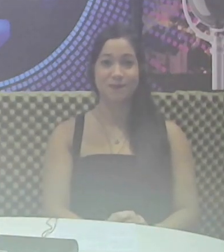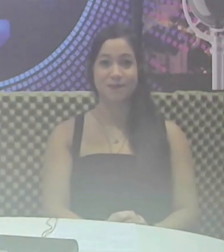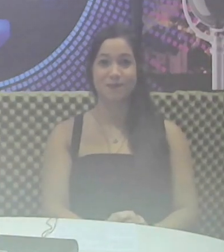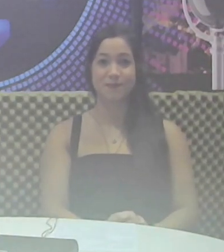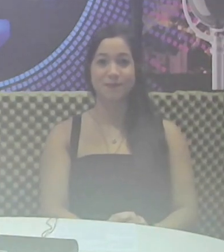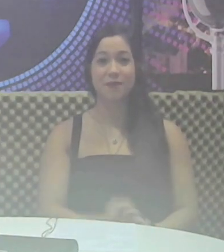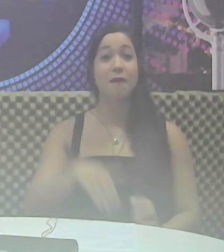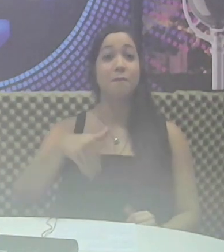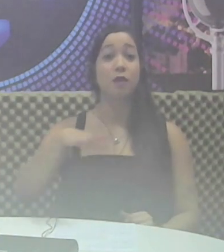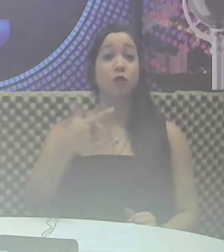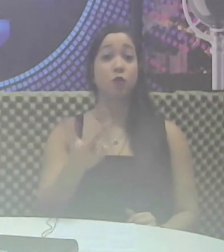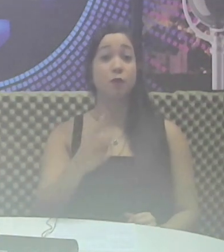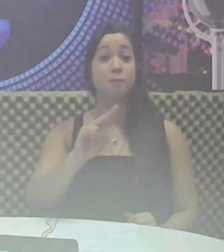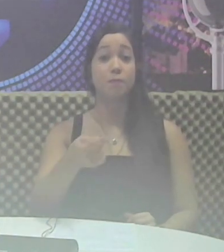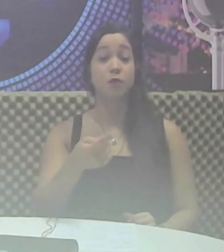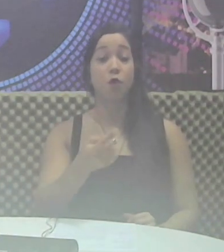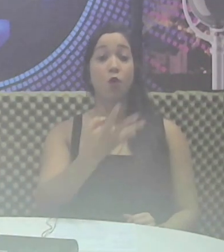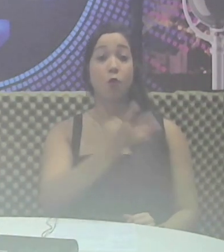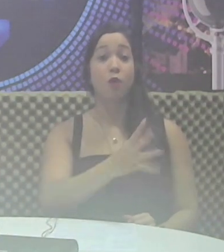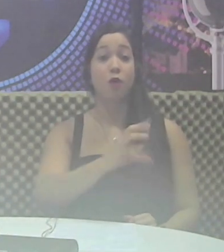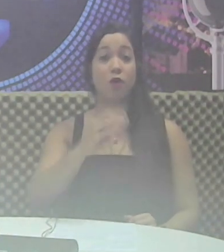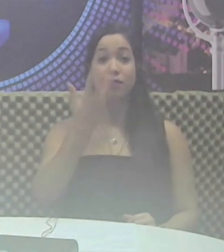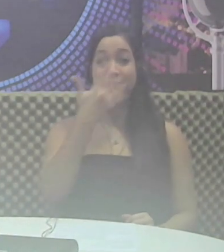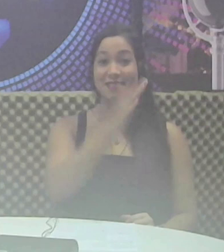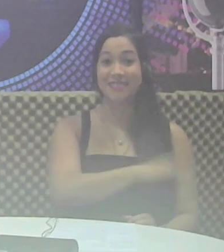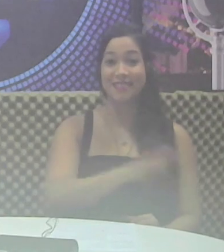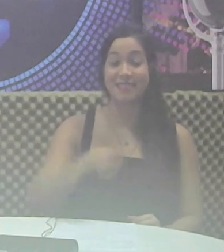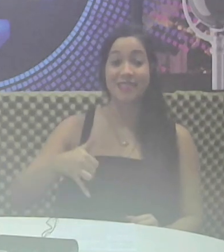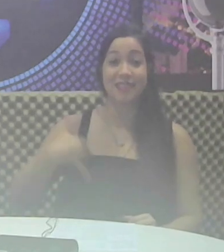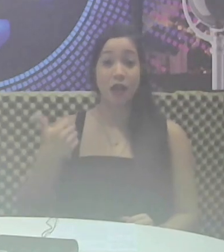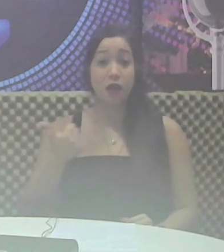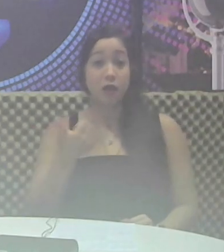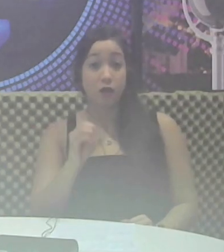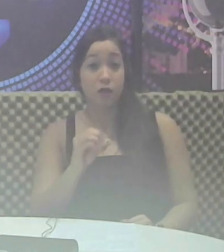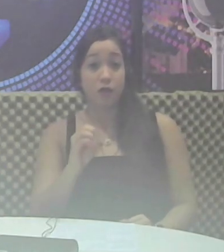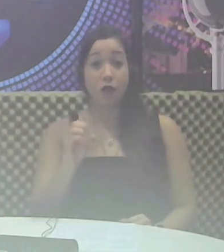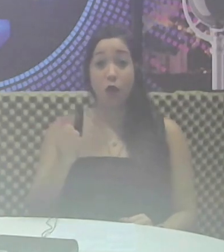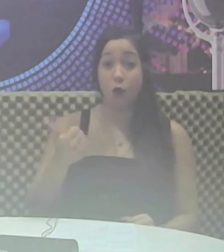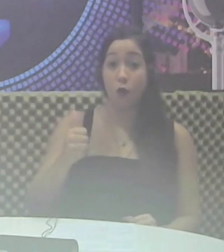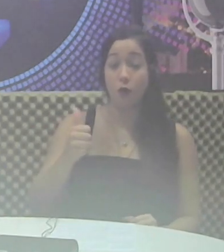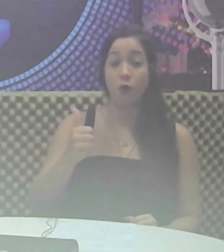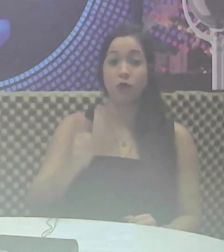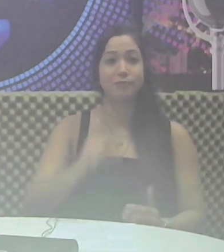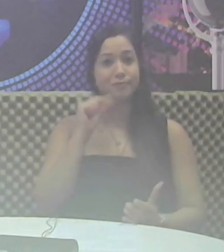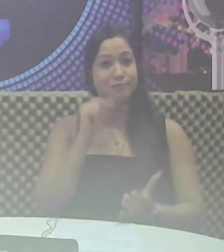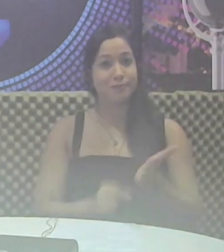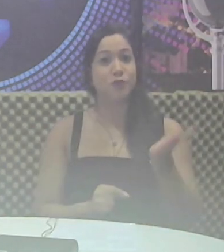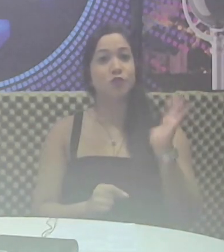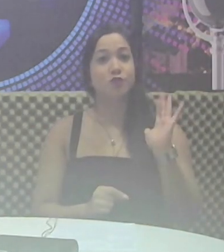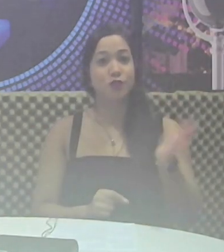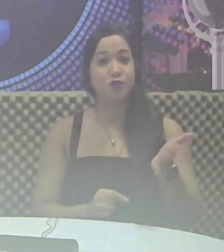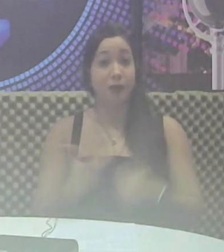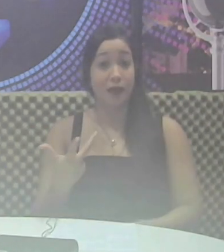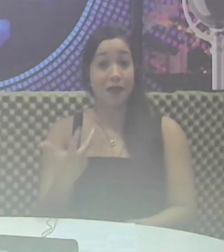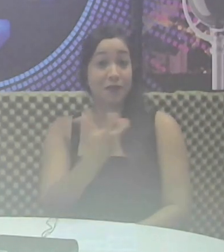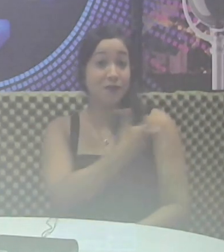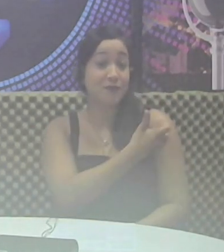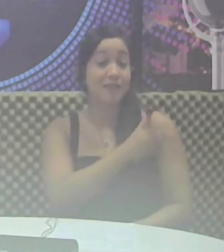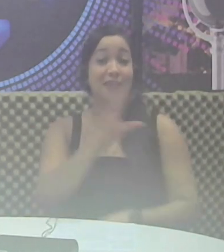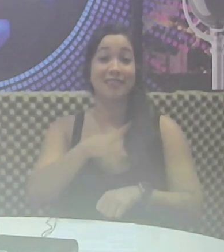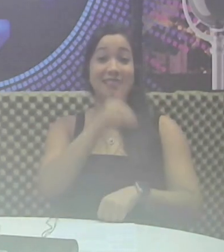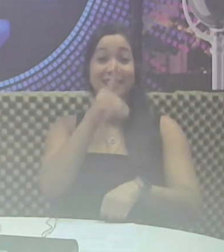Mais de 2.400 crianças de 10 e 11 anos estão cadastradas para receber a vacina contra a